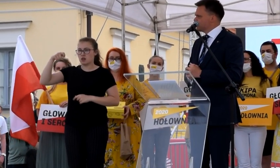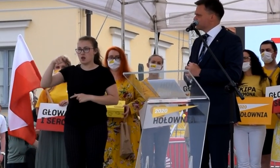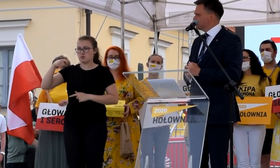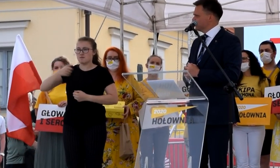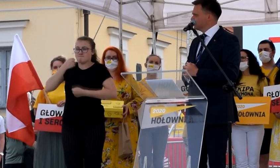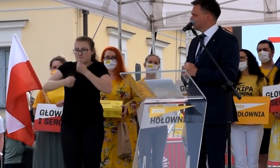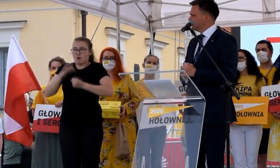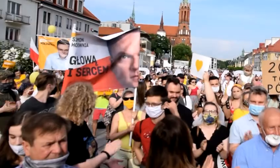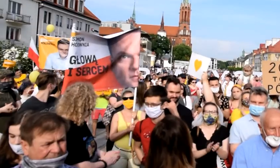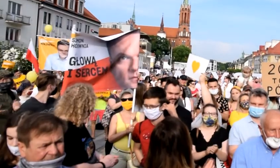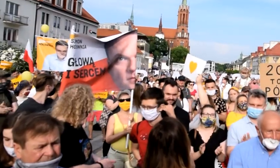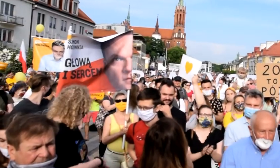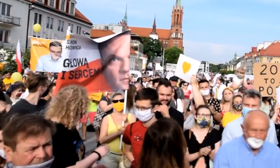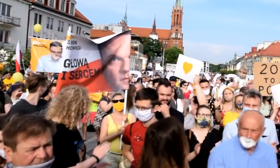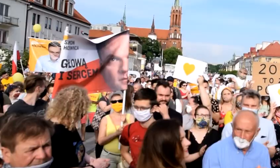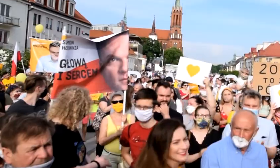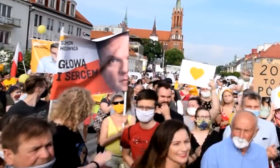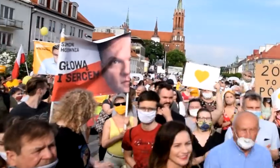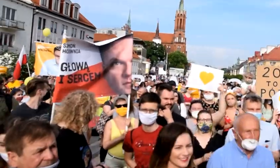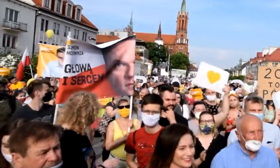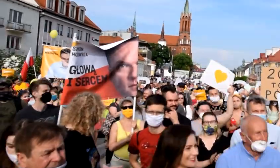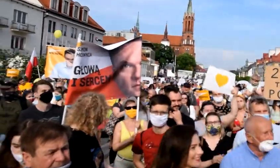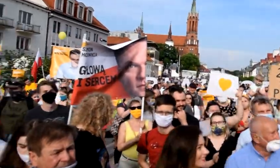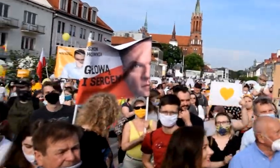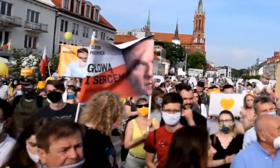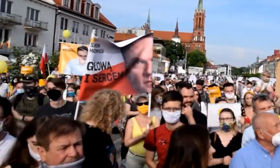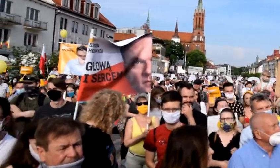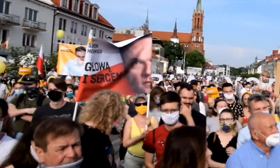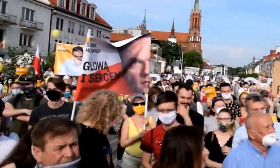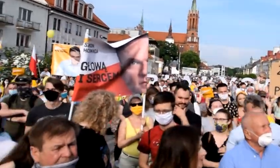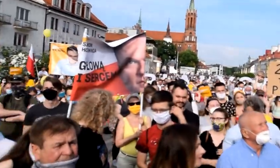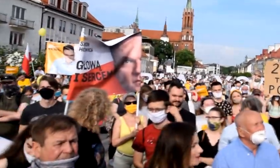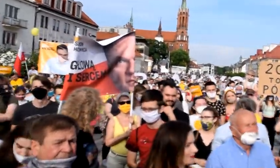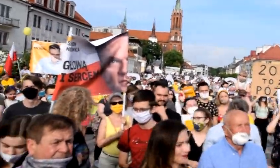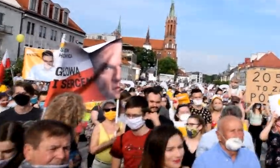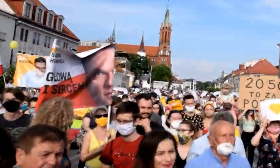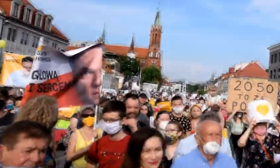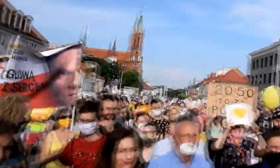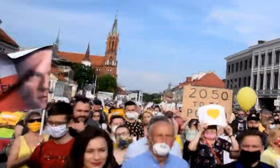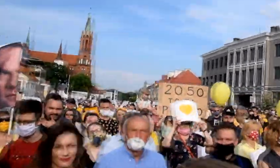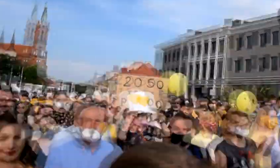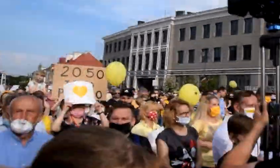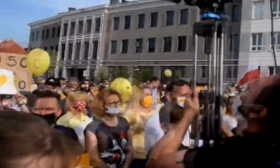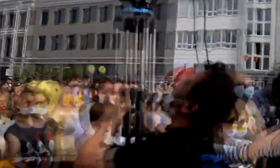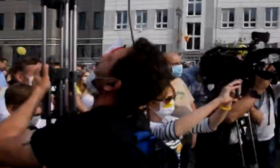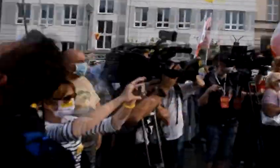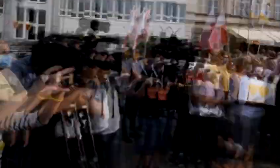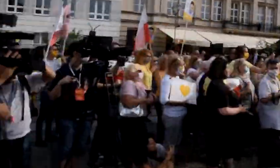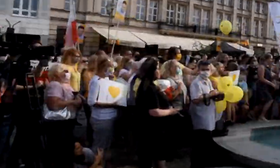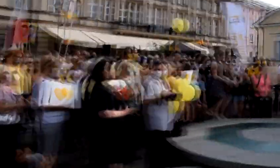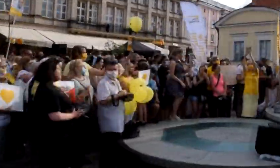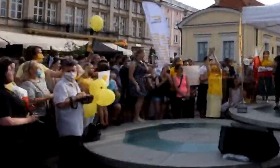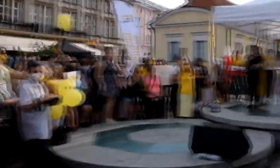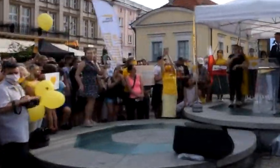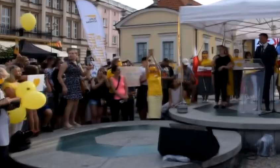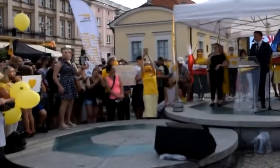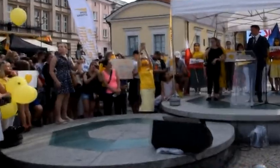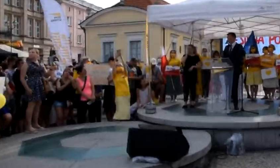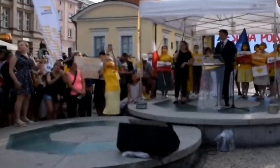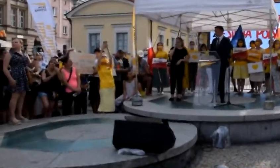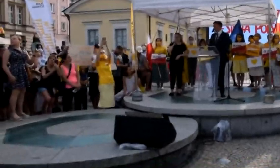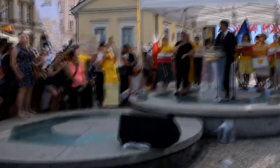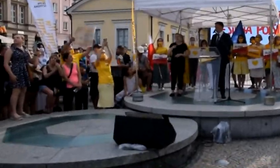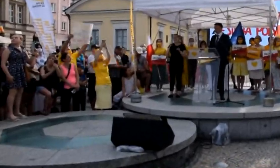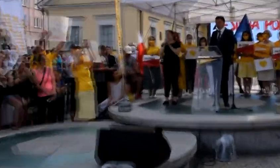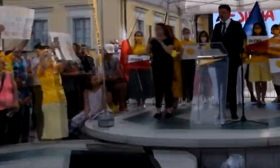powagę i szacunek. Pamiętajcie o tym, że nie wiem jak wy, ale ja nie chcę Polski PiS-u, ale nie chcę też Polski